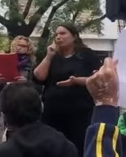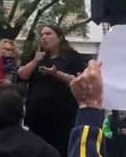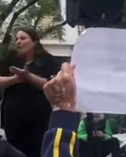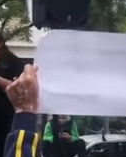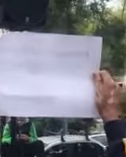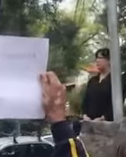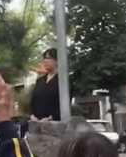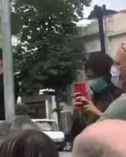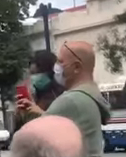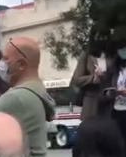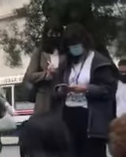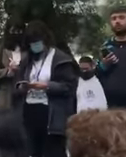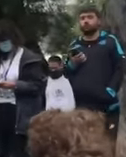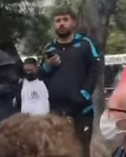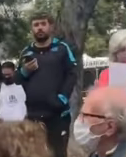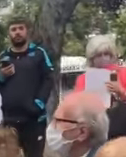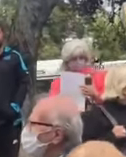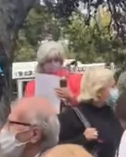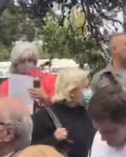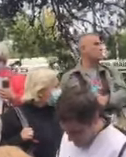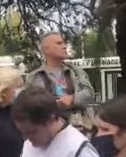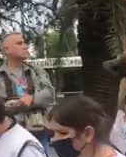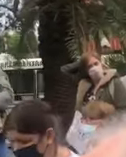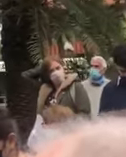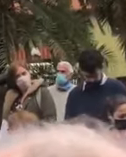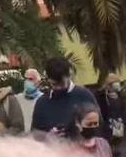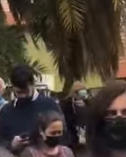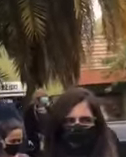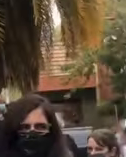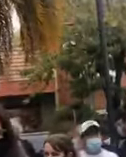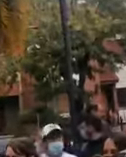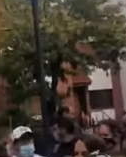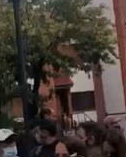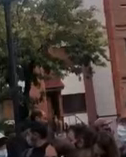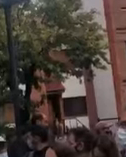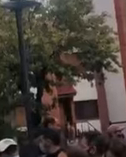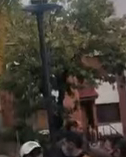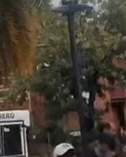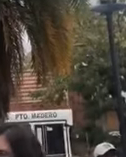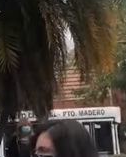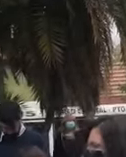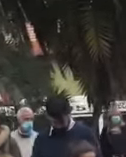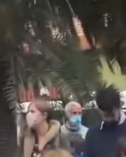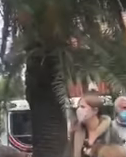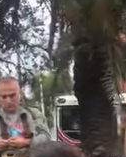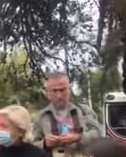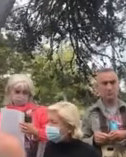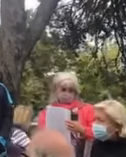Es por esto que estamos acá reunidos, para exigirles que cumplan con los lineamientos participativos